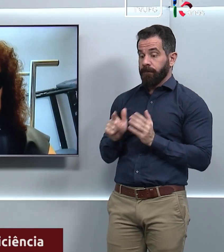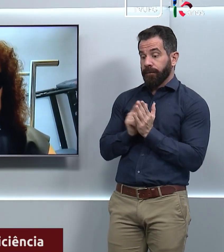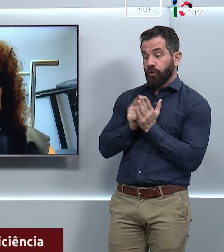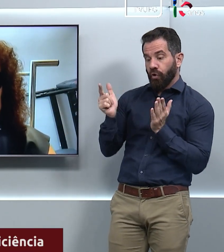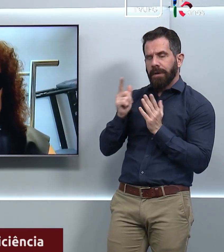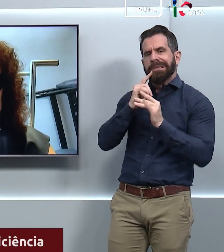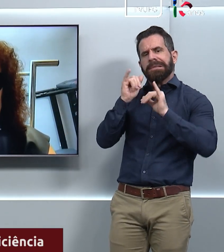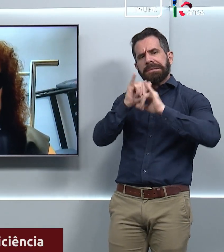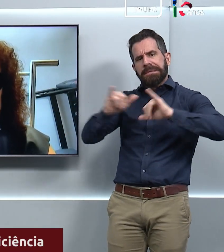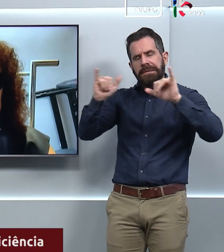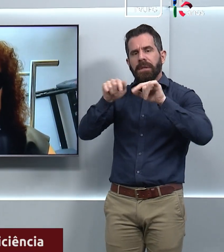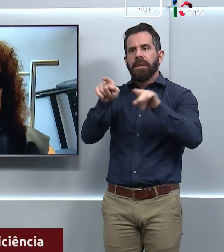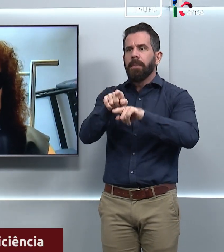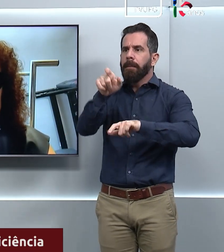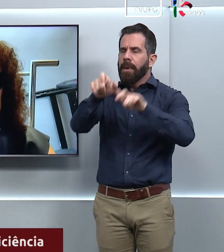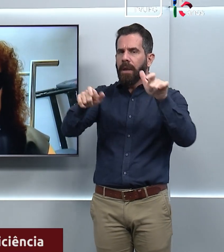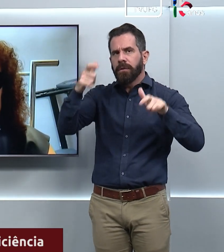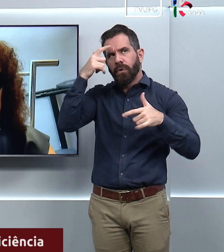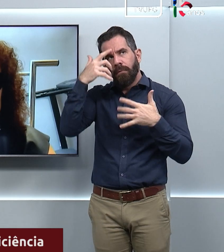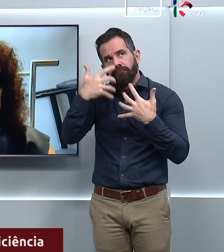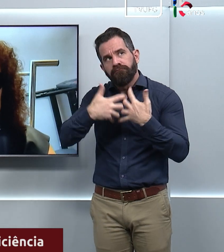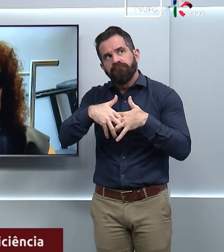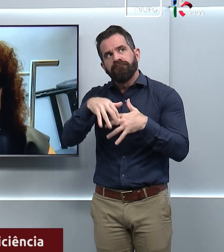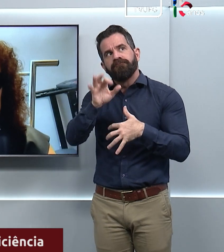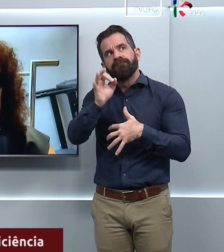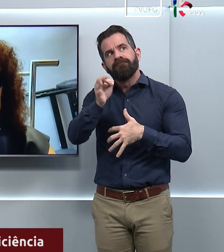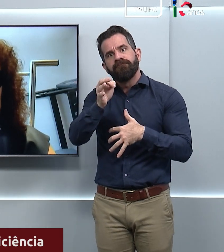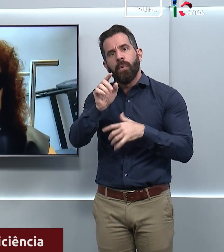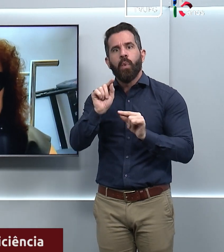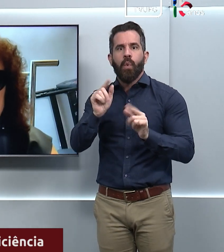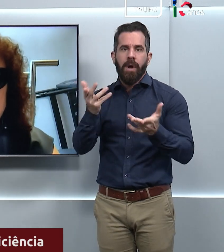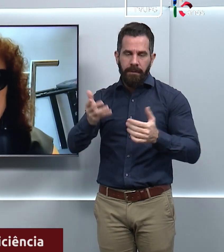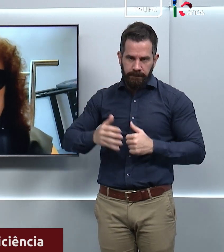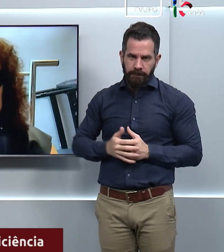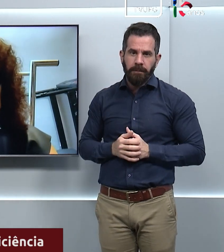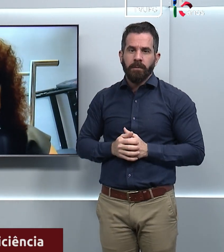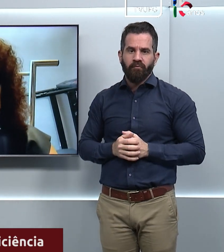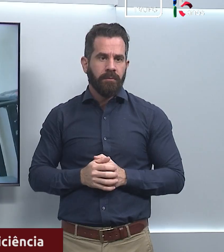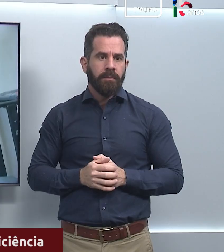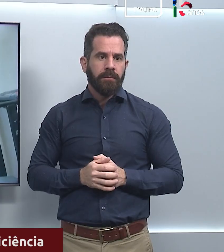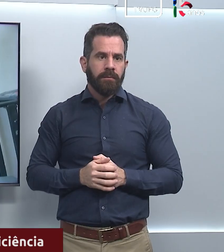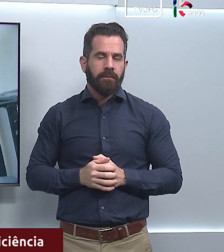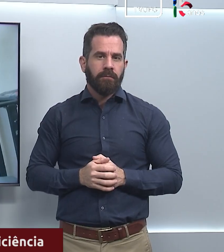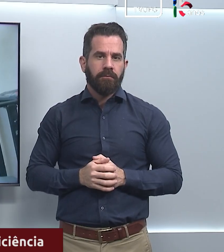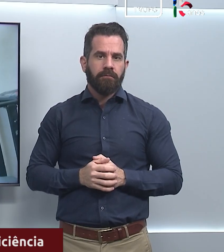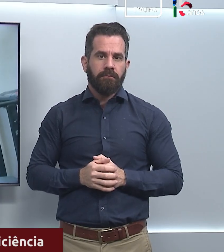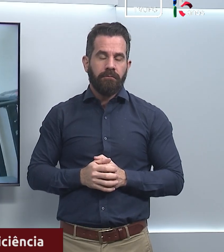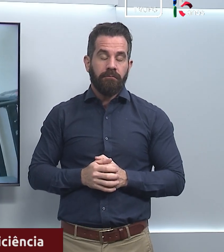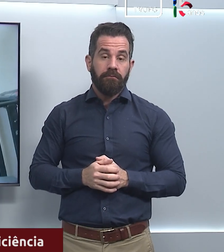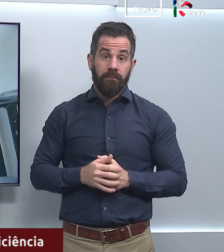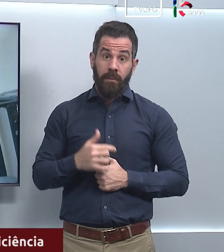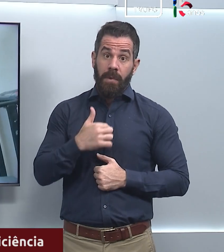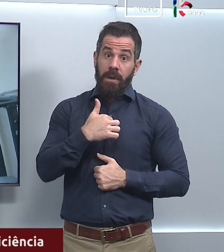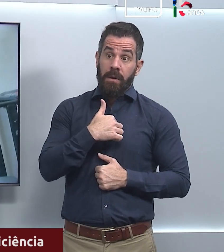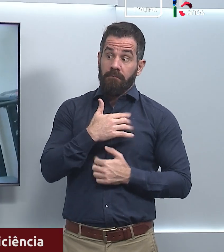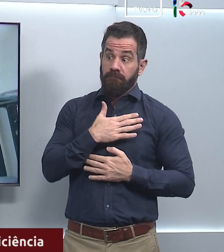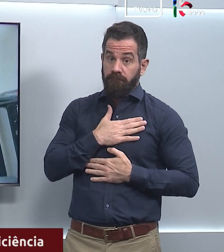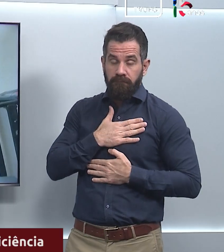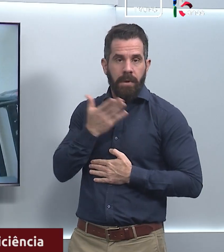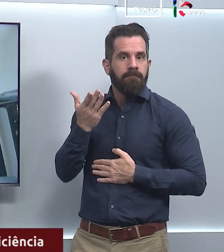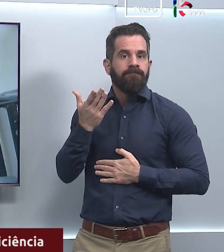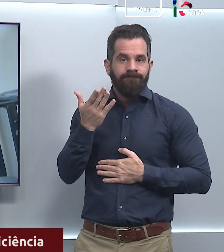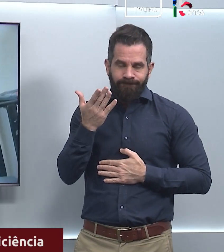tema, para fazer as pessoas pensarem sobre o tema. Isso. Eu acho assim bastante relevante. Mais uma